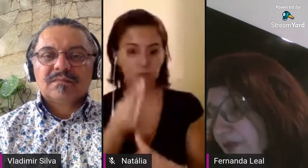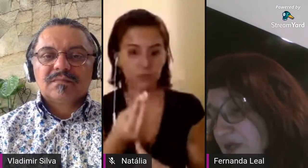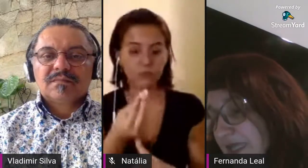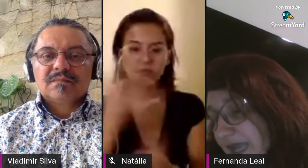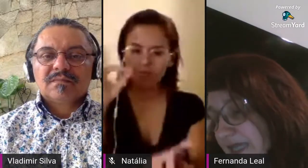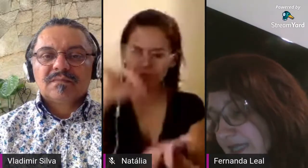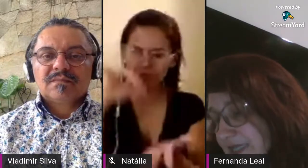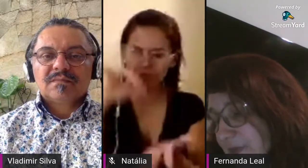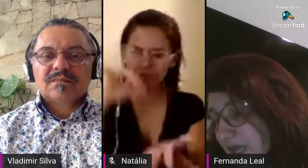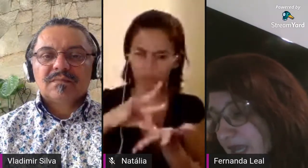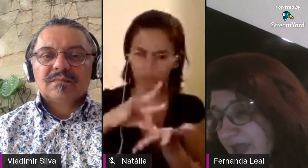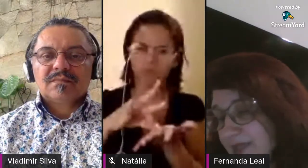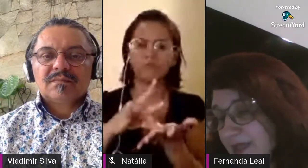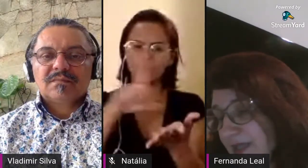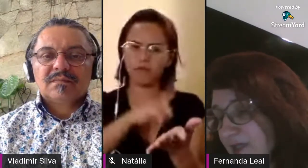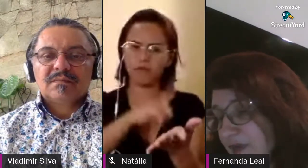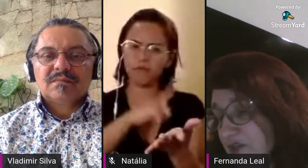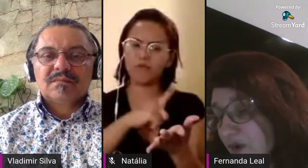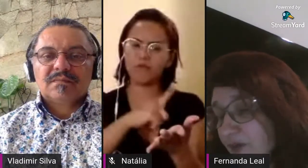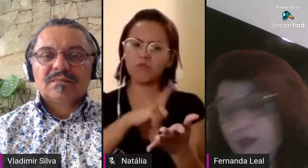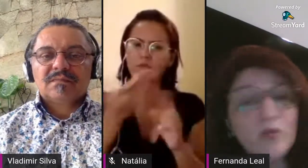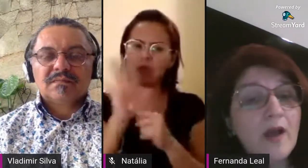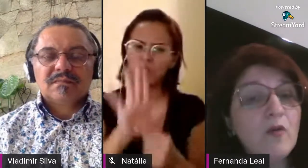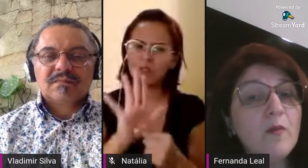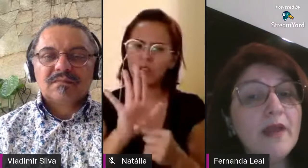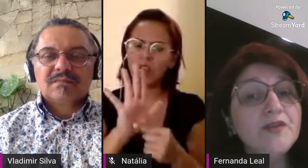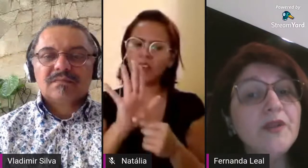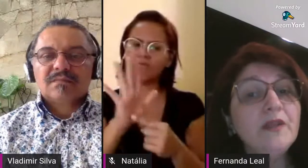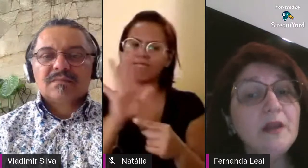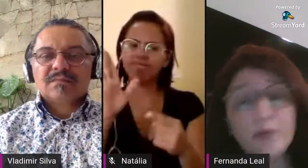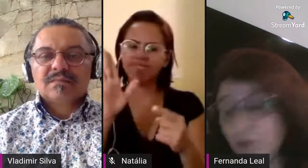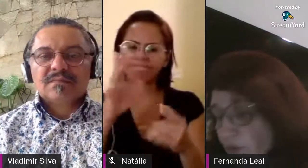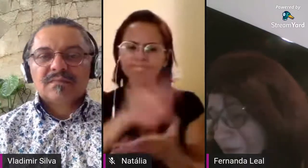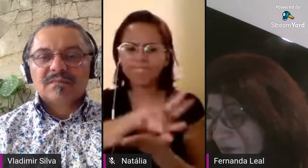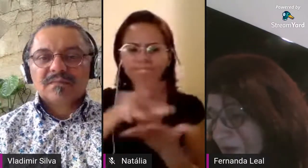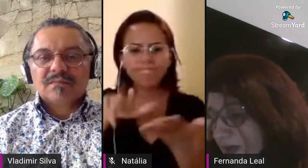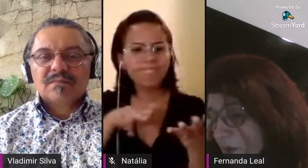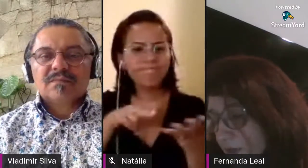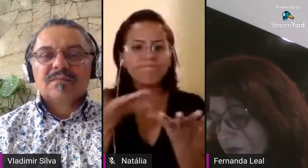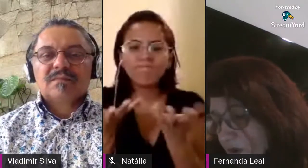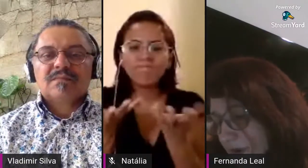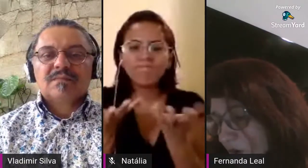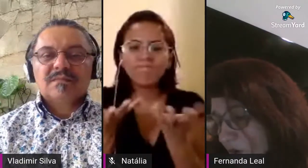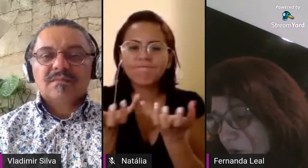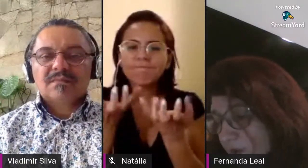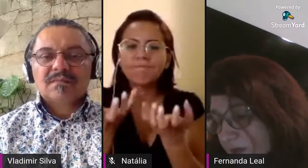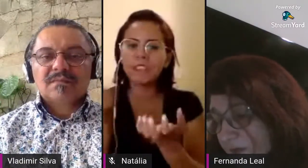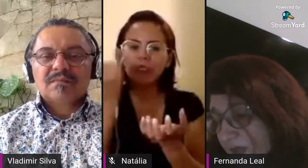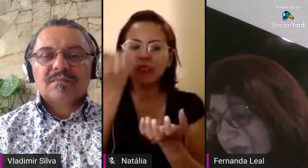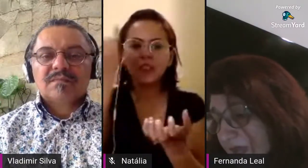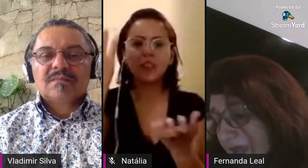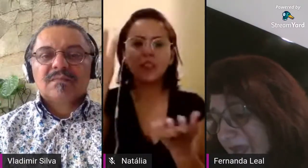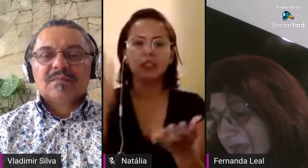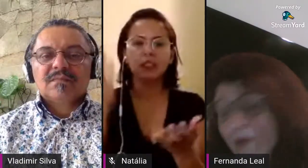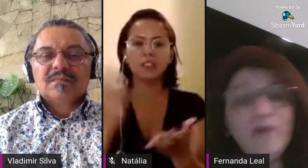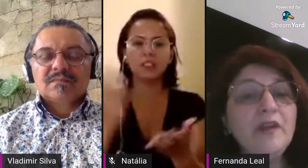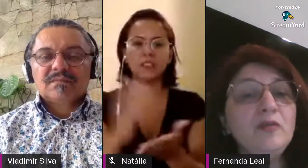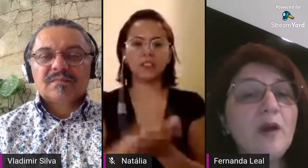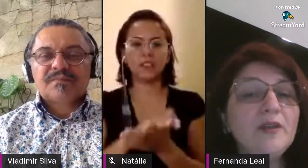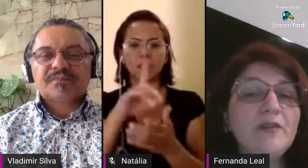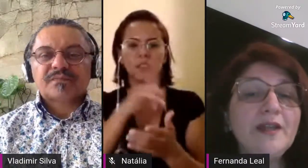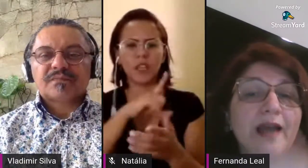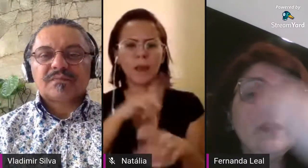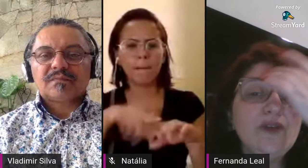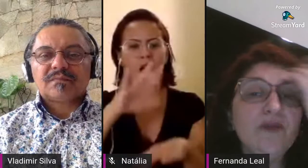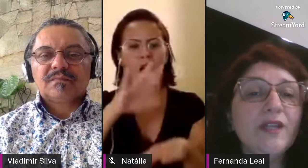E aí você traz essa experiência, né, desse festival virtual com mais de 80 grupos, né, com o pessoal da Colômbia, e aí o